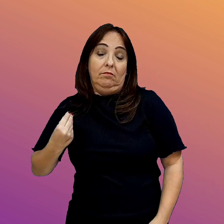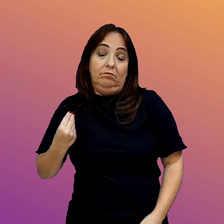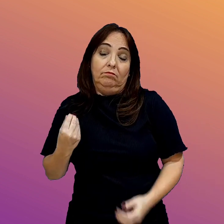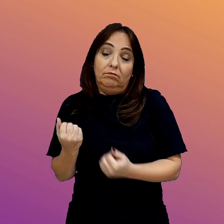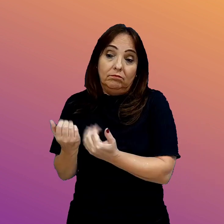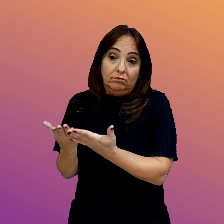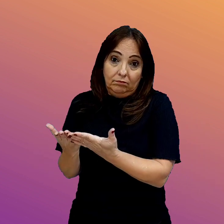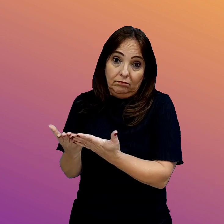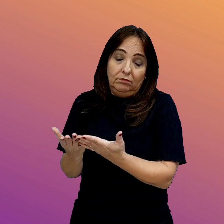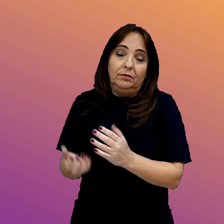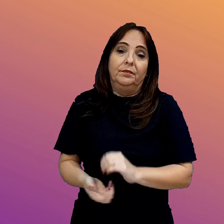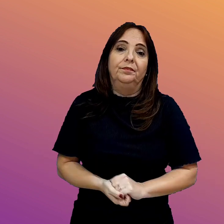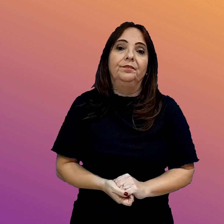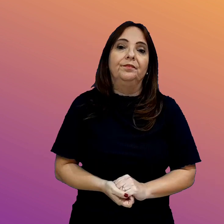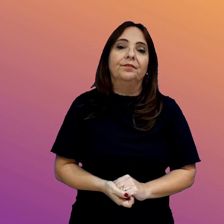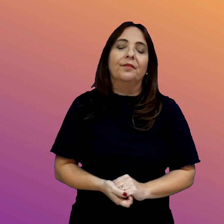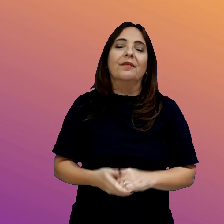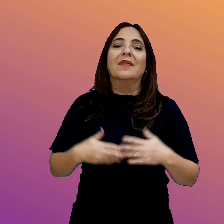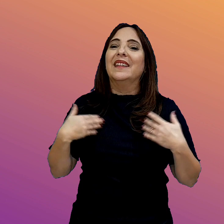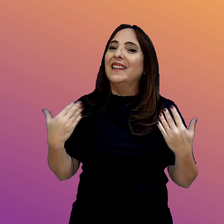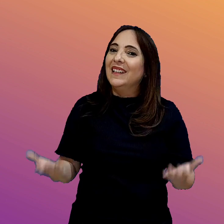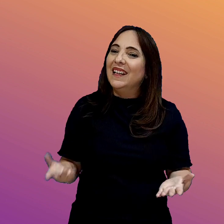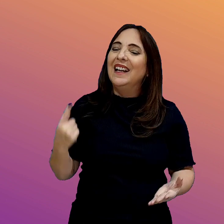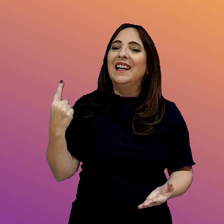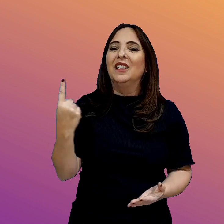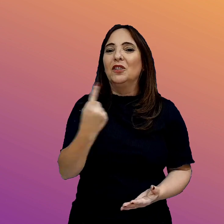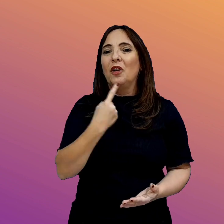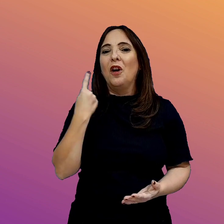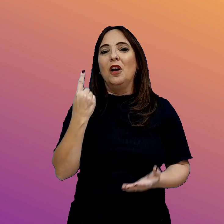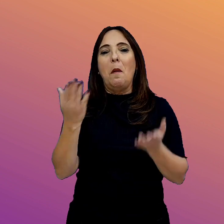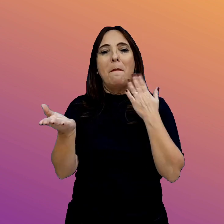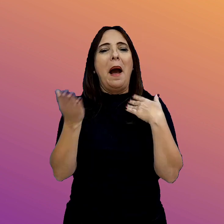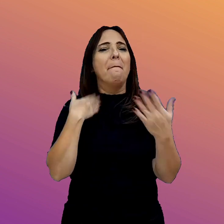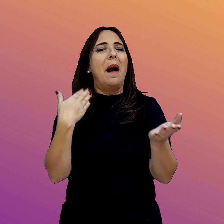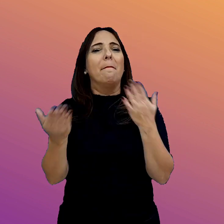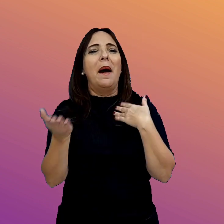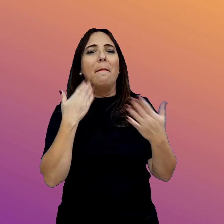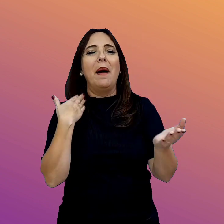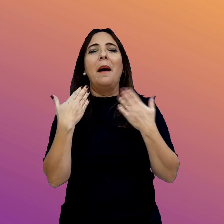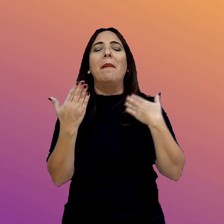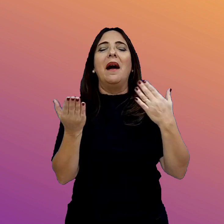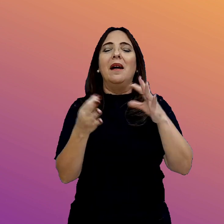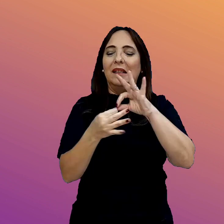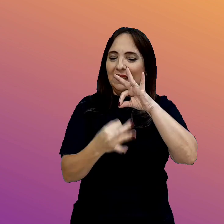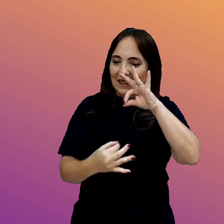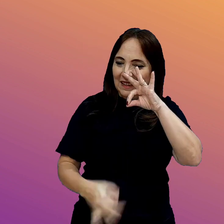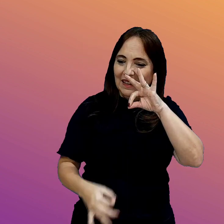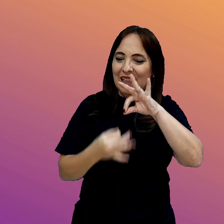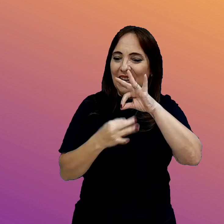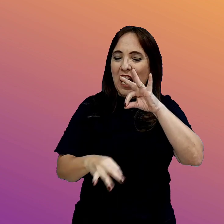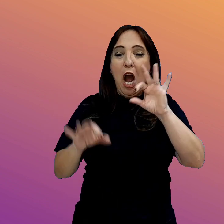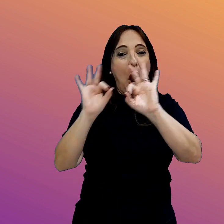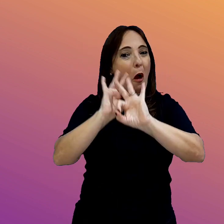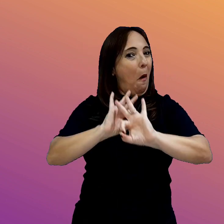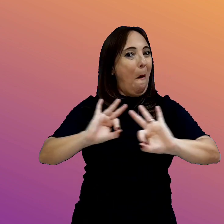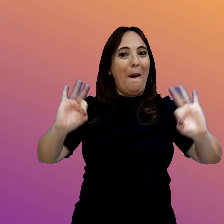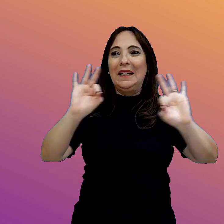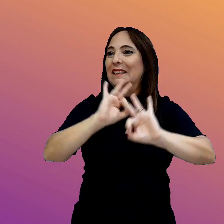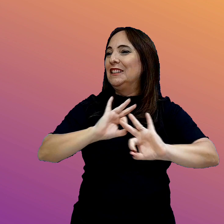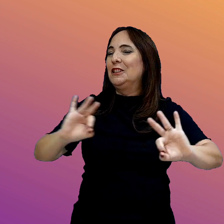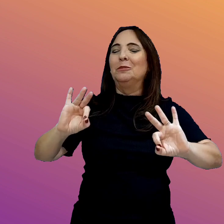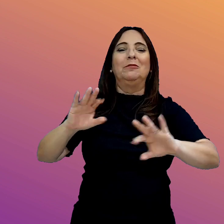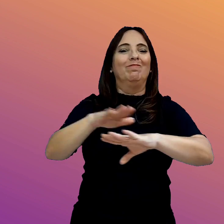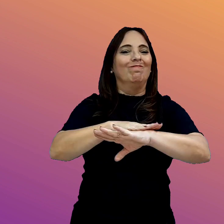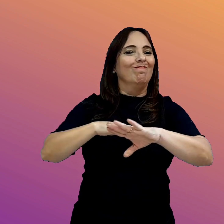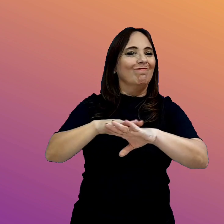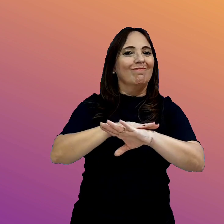Gente, o nosso papo aqui, eu acho que poderia render aí uns 10 podcasts, gente, porque tem assunto para a gente